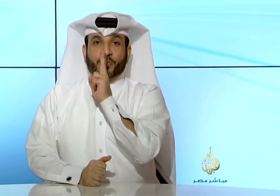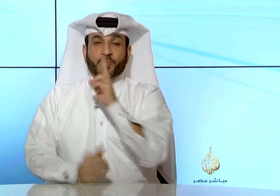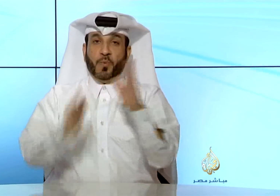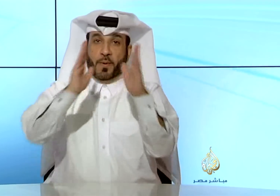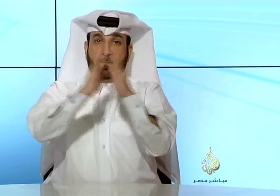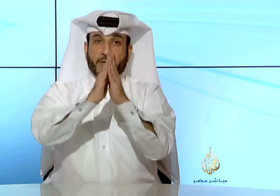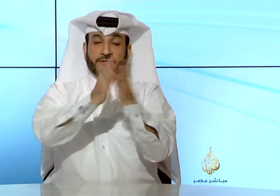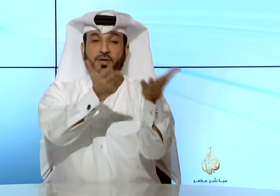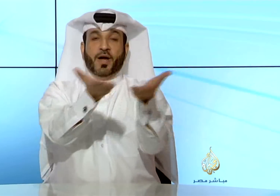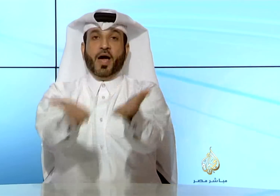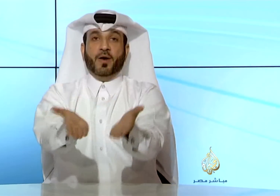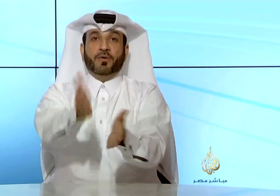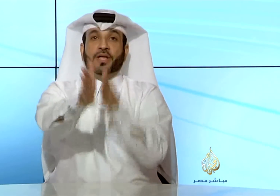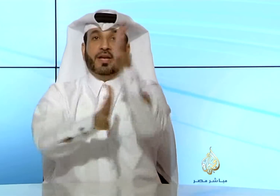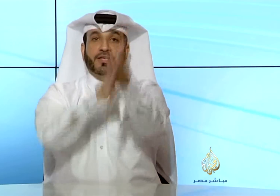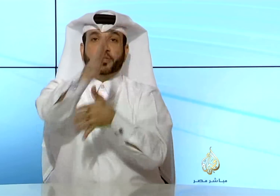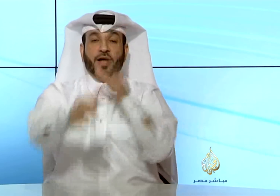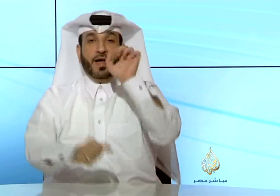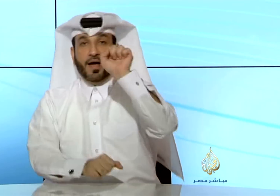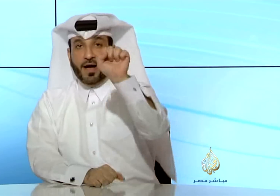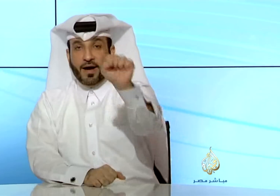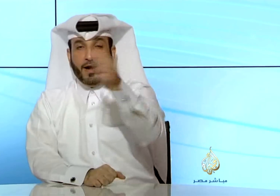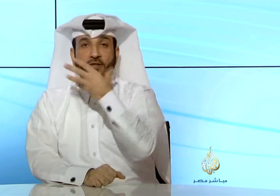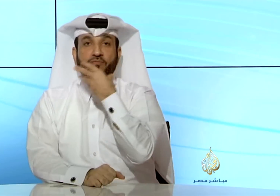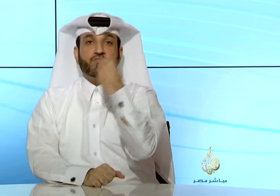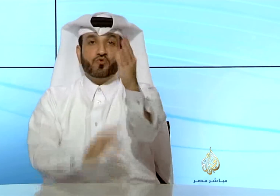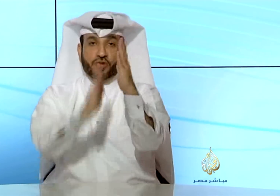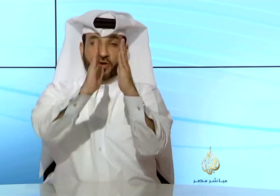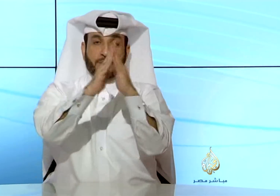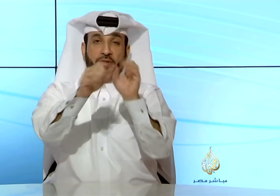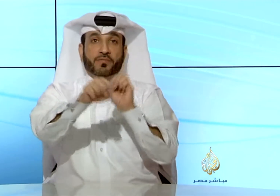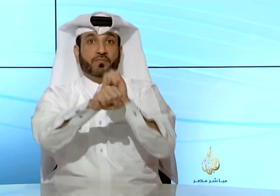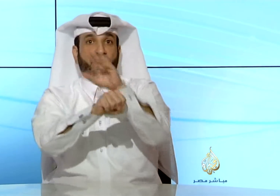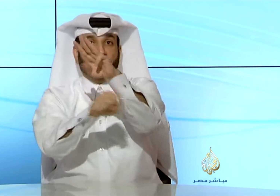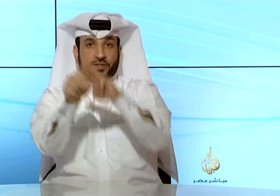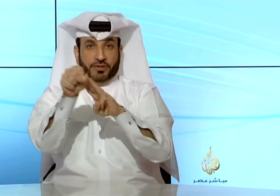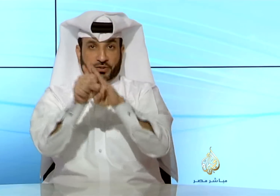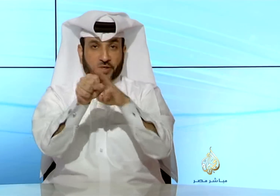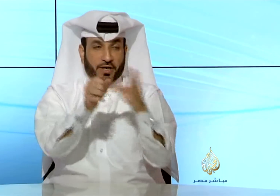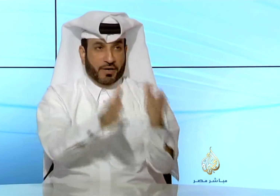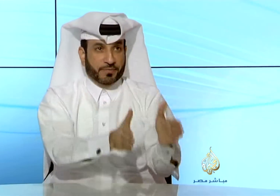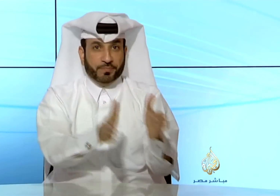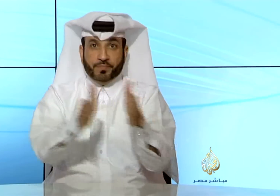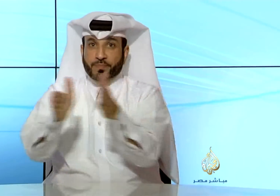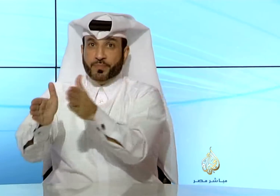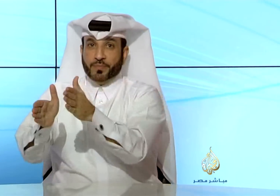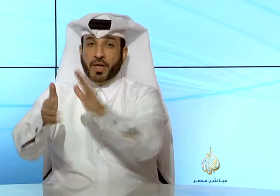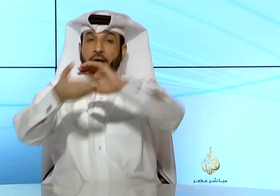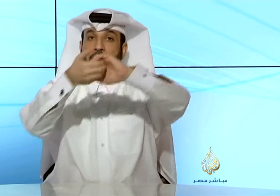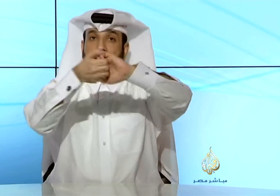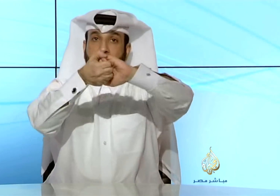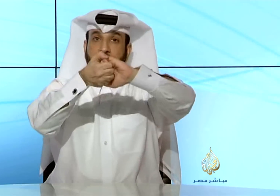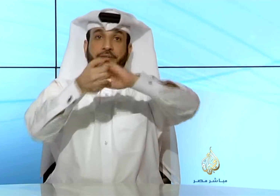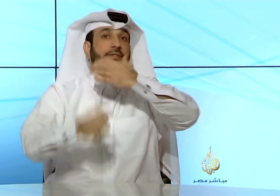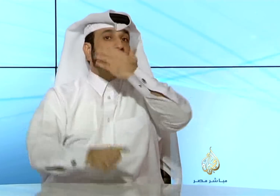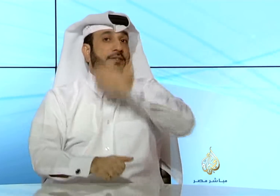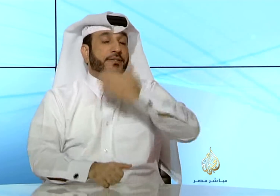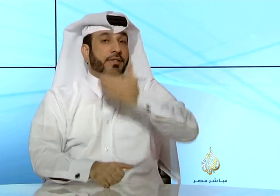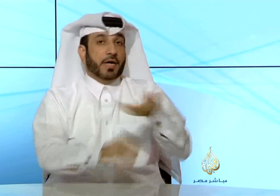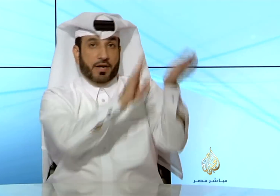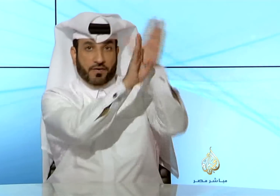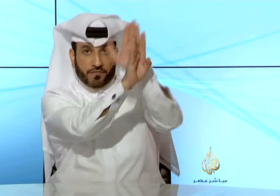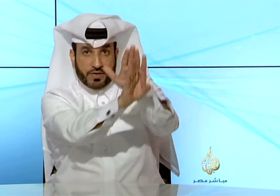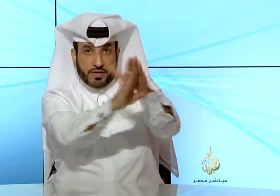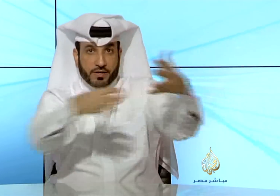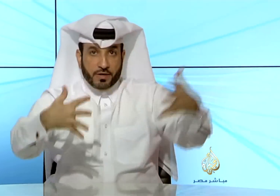اهلا بكم الى النشره الخاصه بلغه الاشاره من الجزيره مباشر مصر طلب التحالف الوطني لدعم